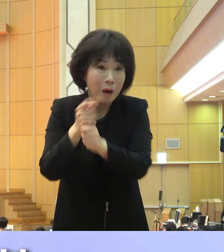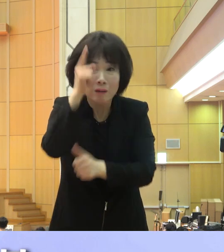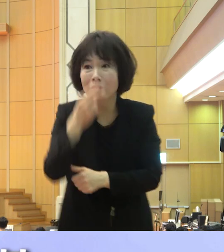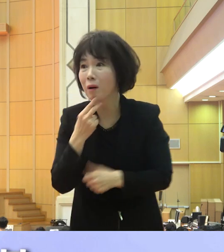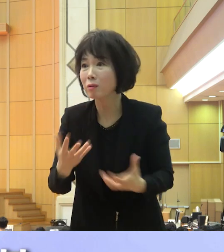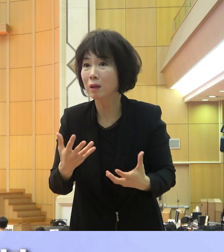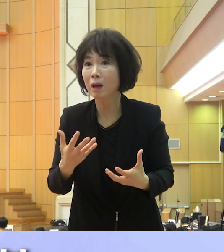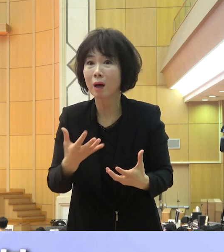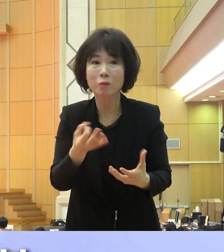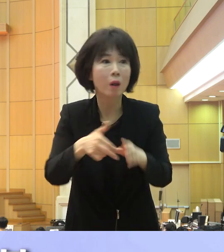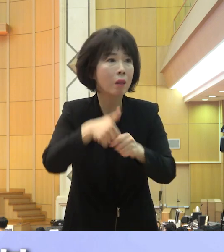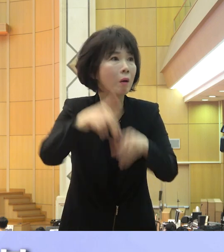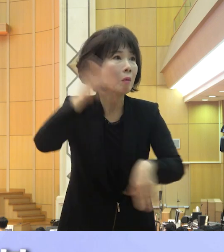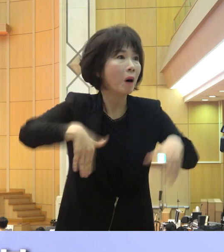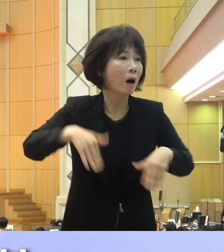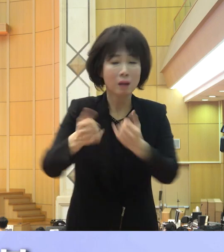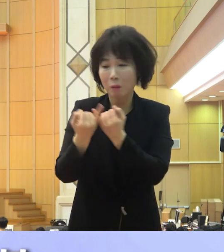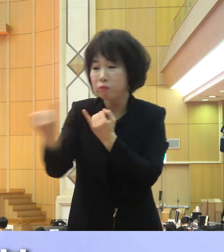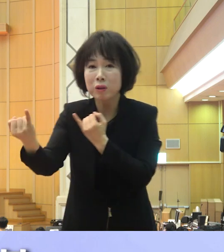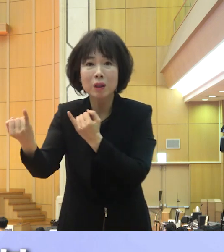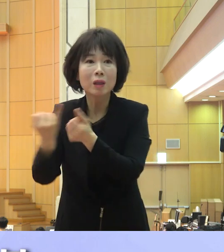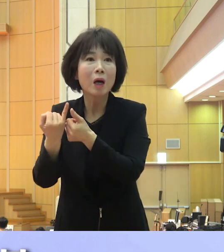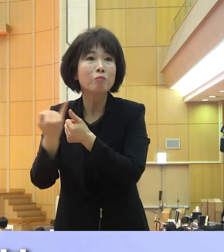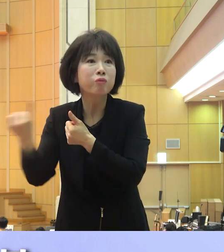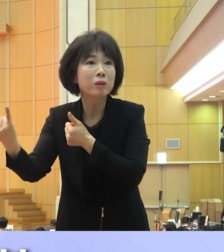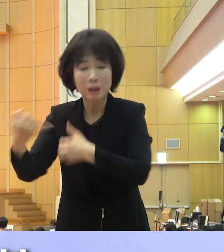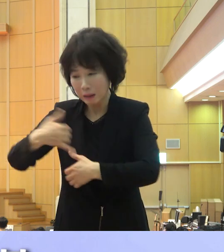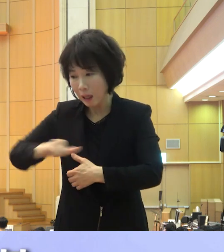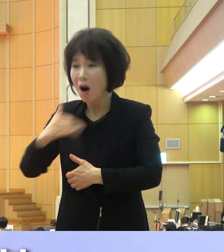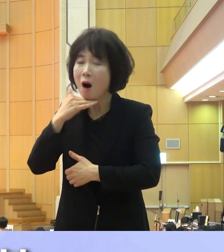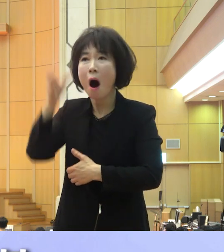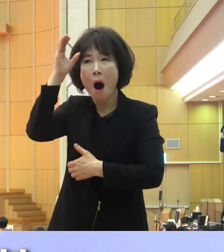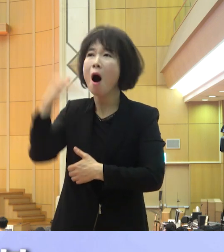들어가야 그것으로 밥을 해서 식구가 지금